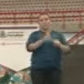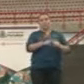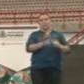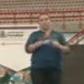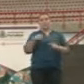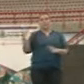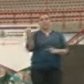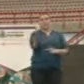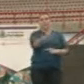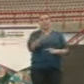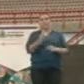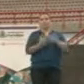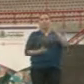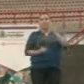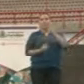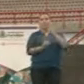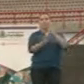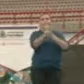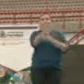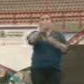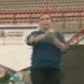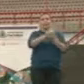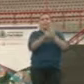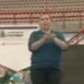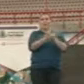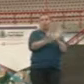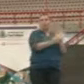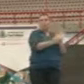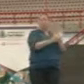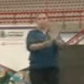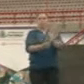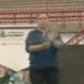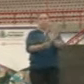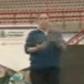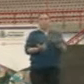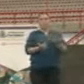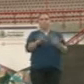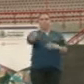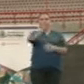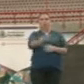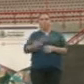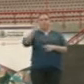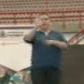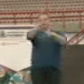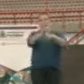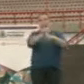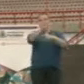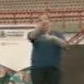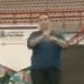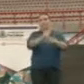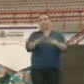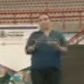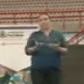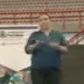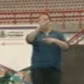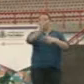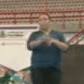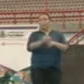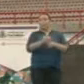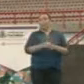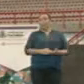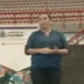criamos uma obra de arte muito mais impactante, que é a imagem, a fotografia. E a fotografia em alta velocidade,